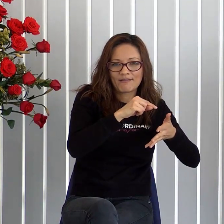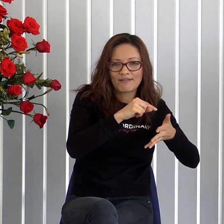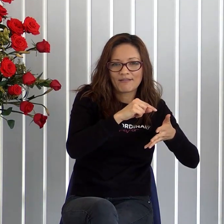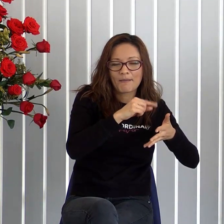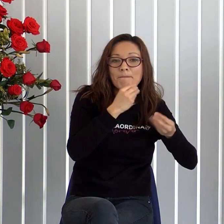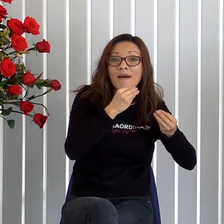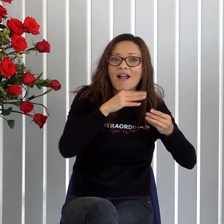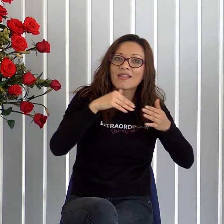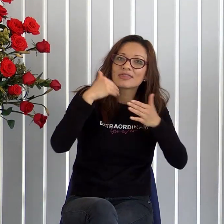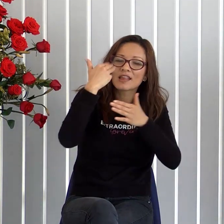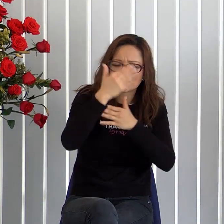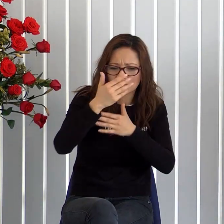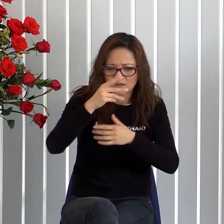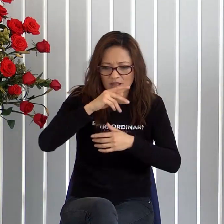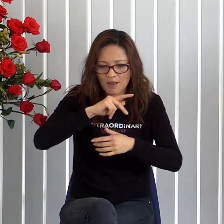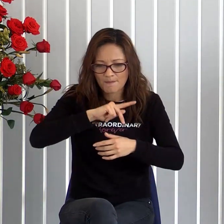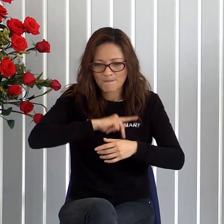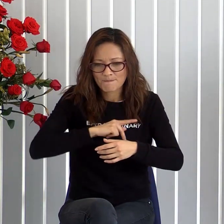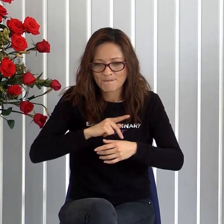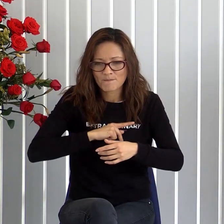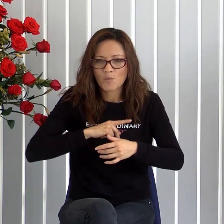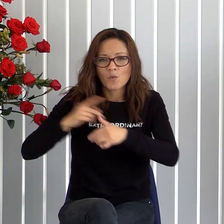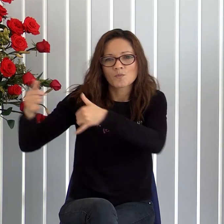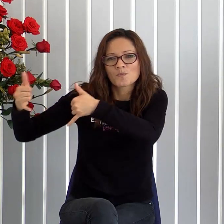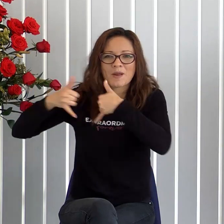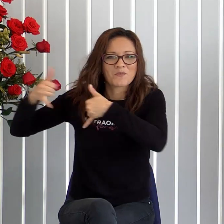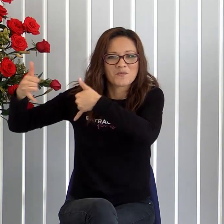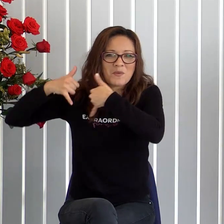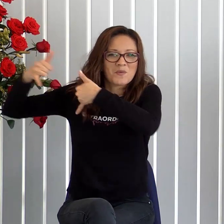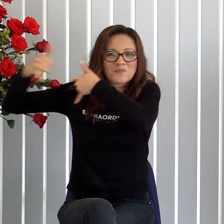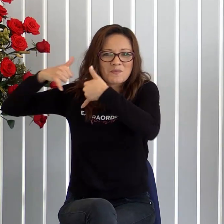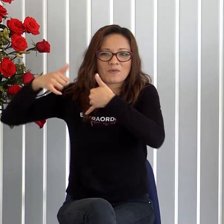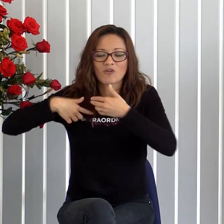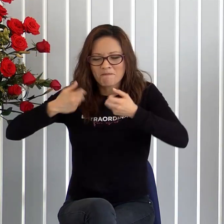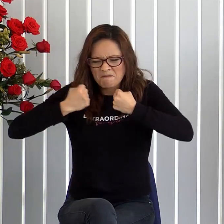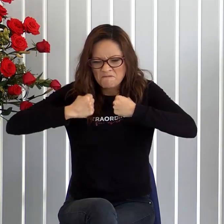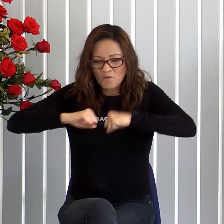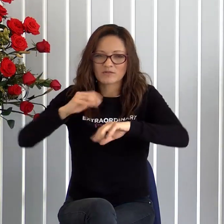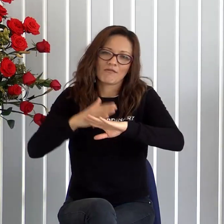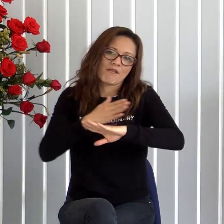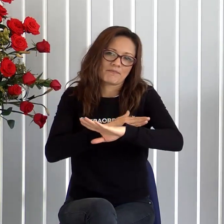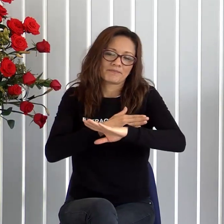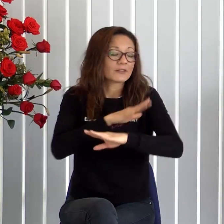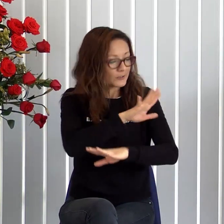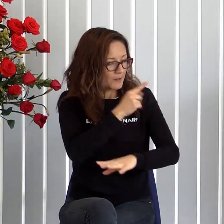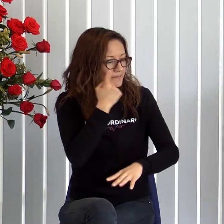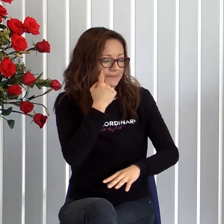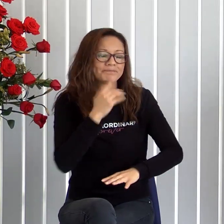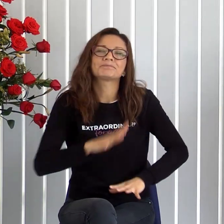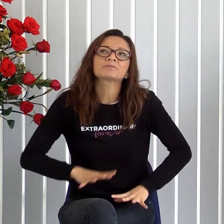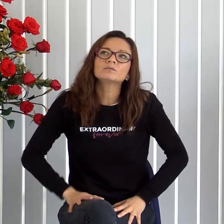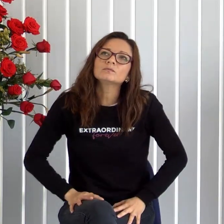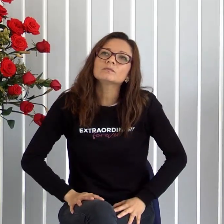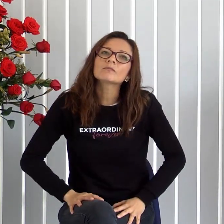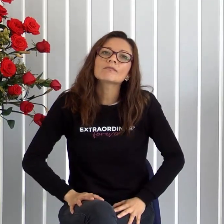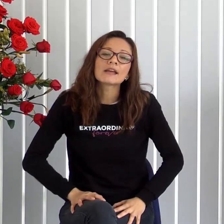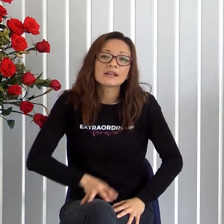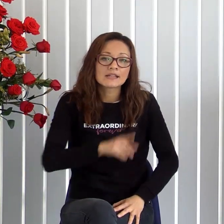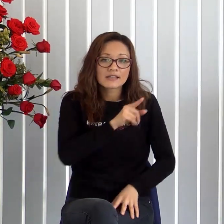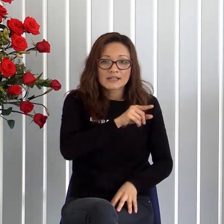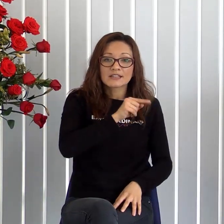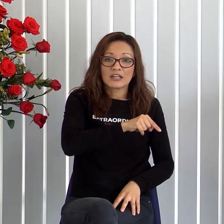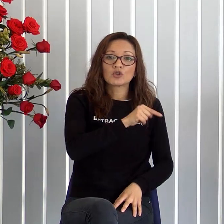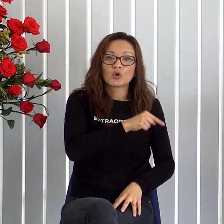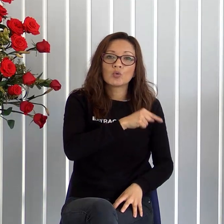para que él haga sus propios galardones. Entonces le dice, vamos a una cosa, de tu mesada, ¿quién le da